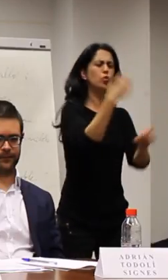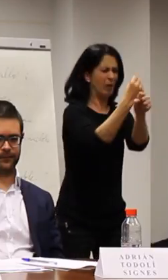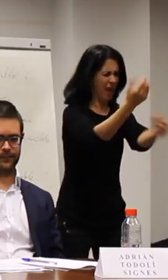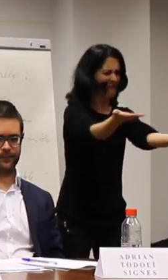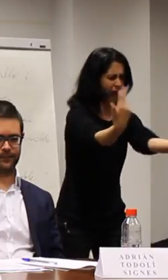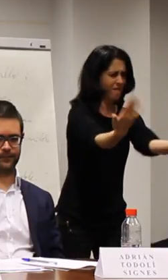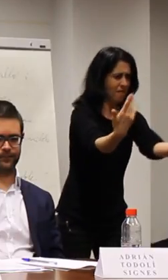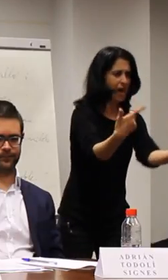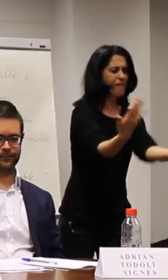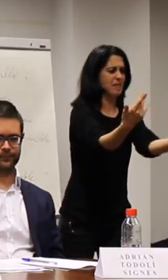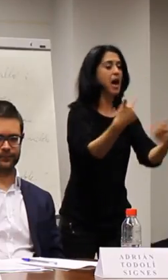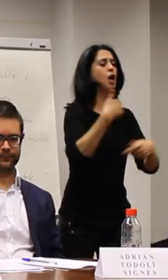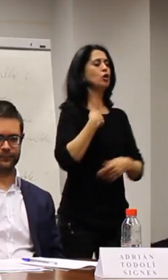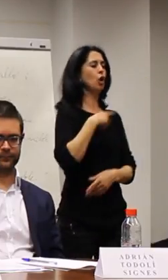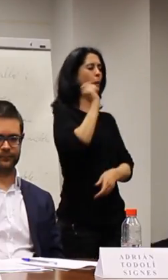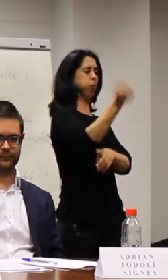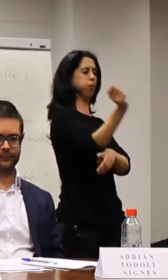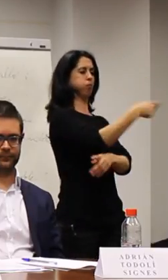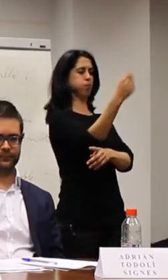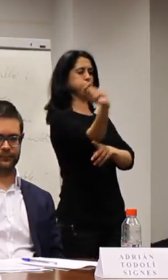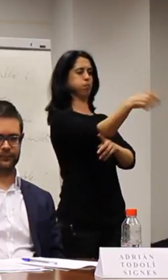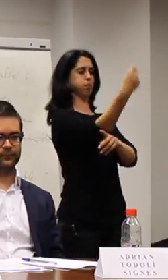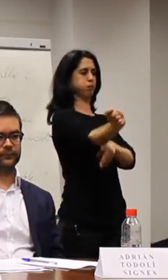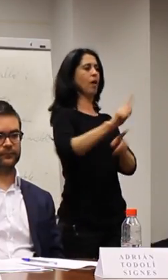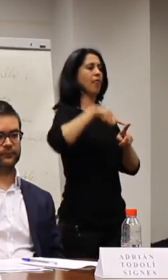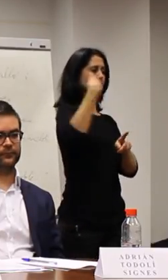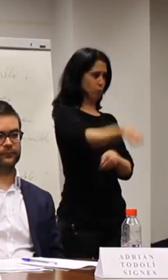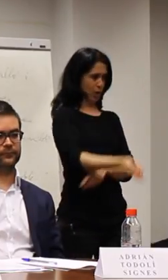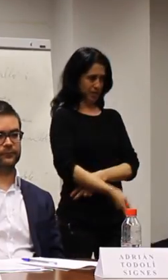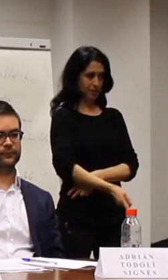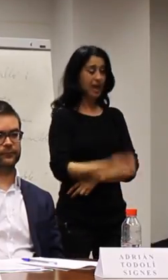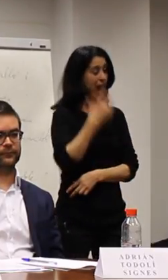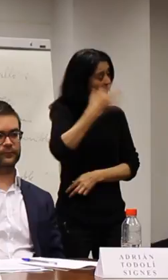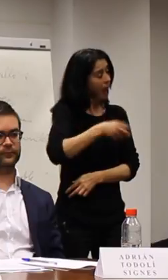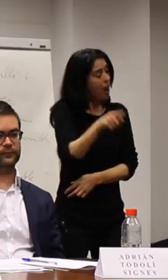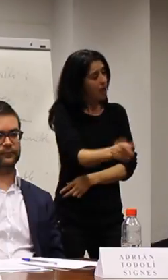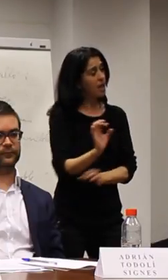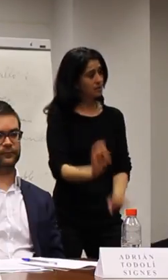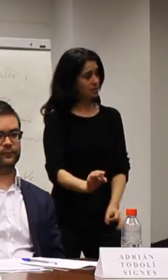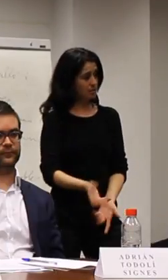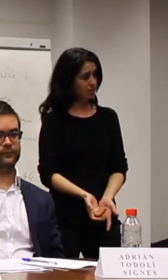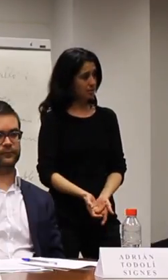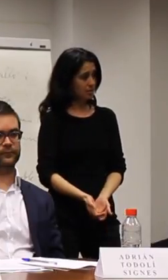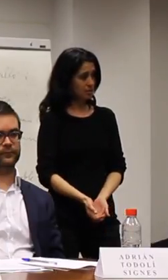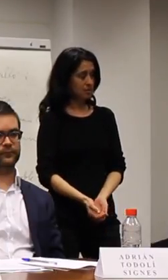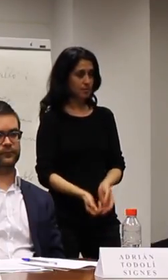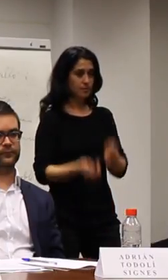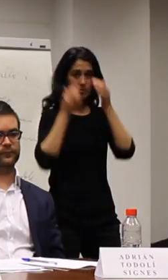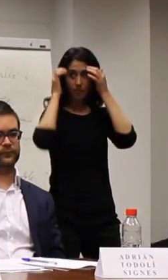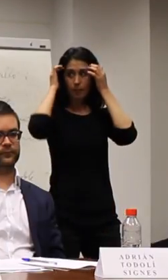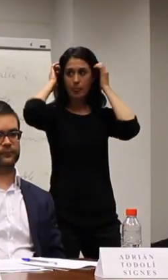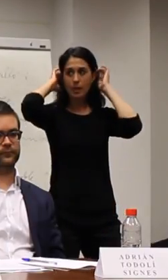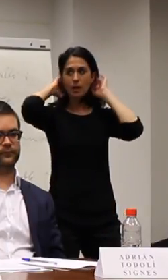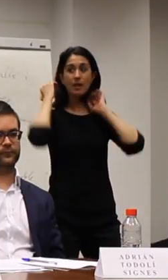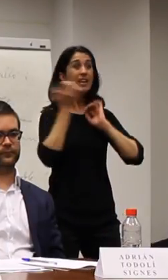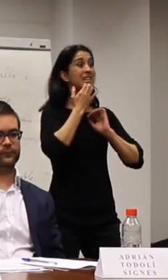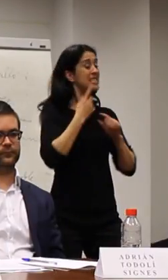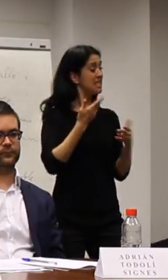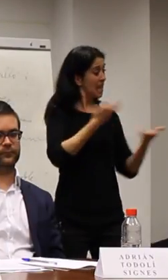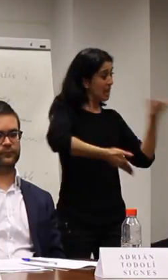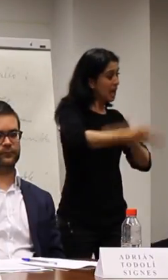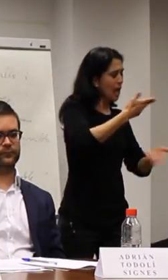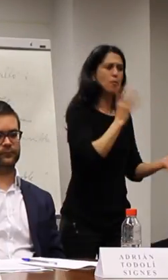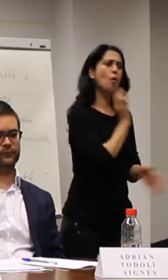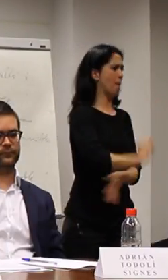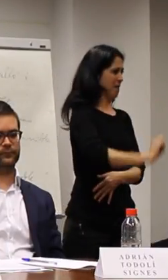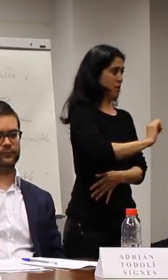trabajar. Actívate que yo ya te explotaré luego. Esa es la realidad. Si no me exploto y intercambio entre vecinos, soy estupendo, maravillosa comunidad.